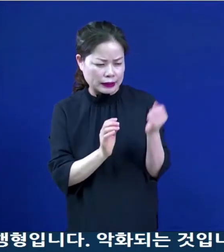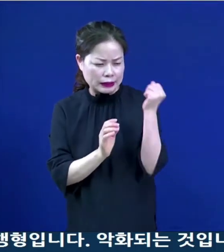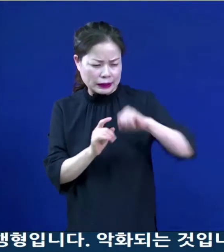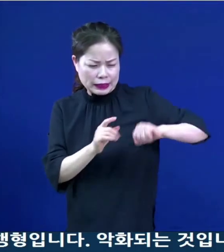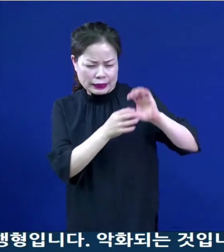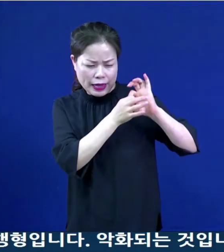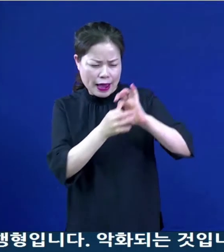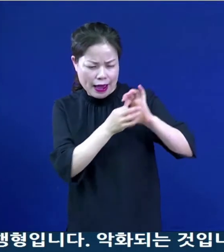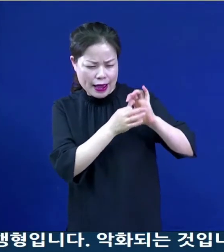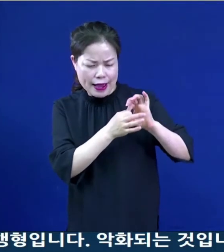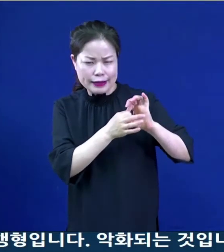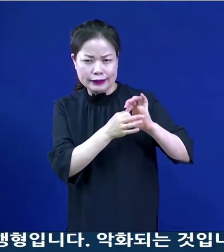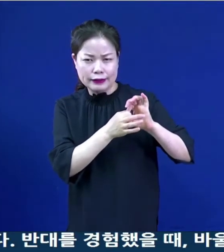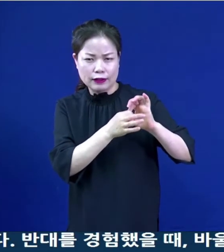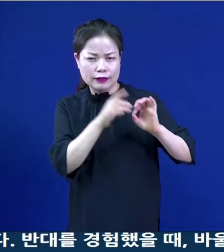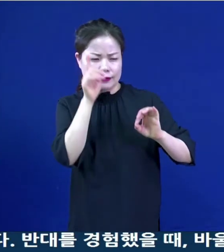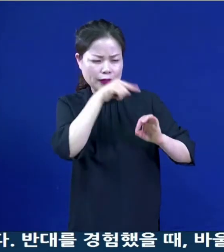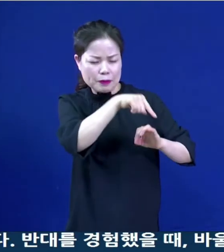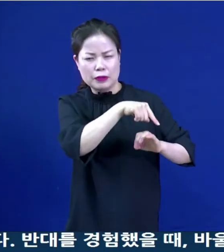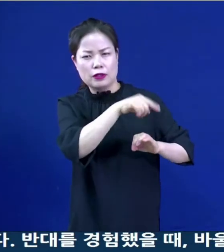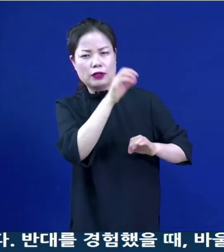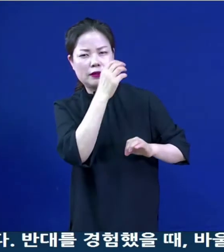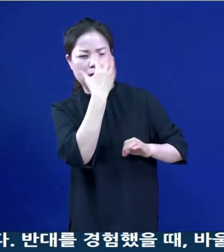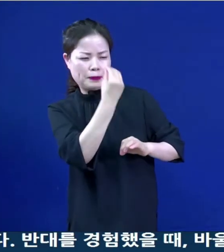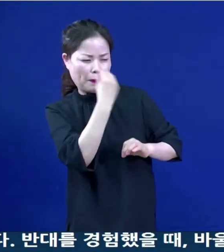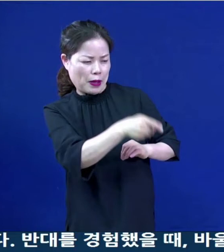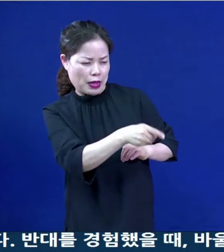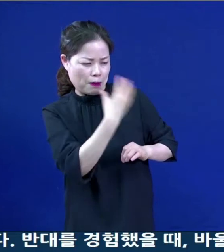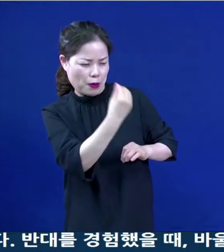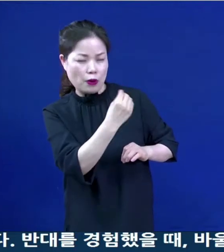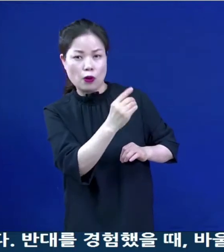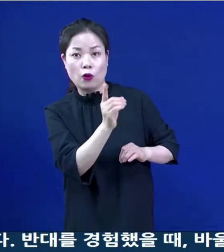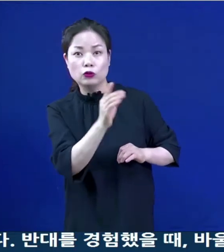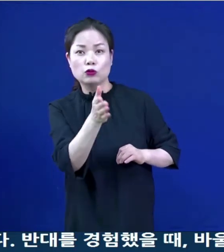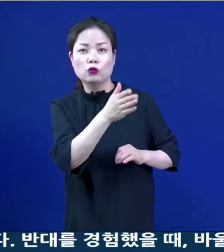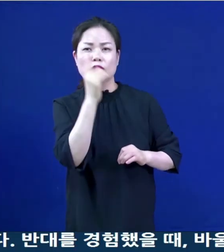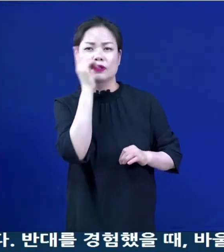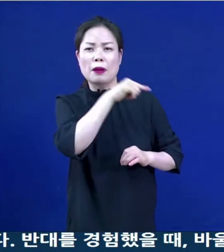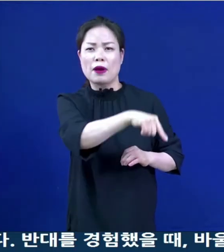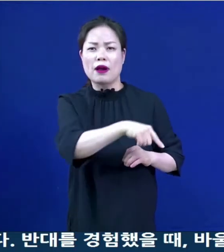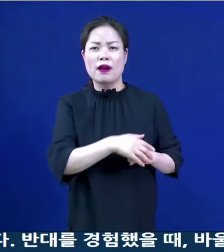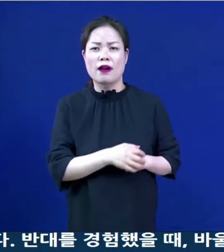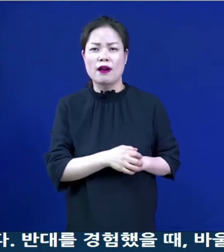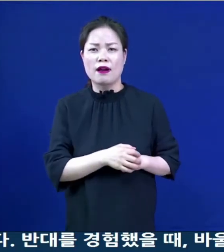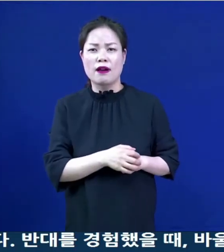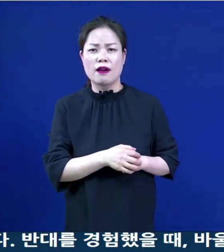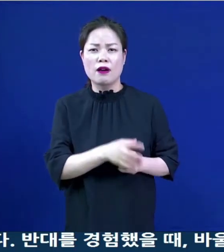보이고 계속 나빠지는 걸 경험한 거예요. 그런데 어느 정도 나빠지냐면